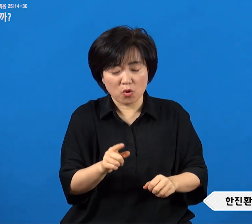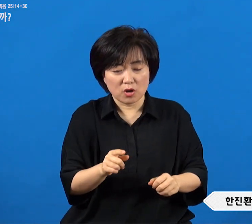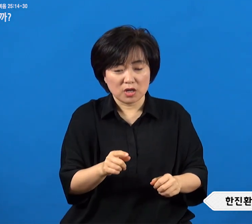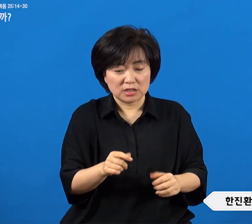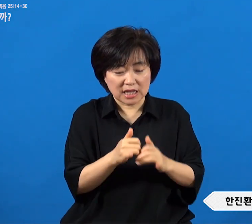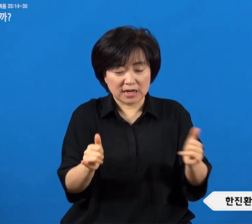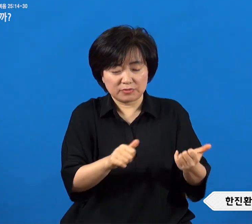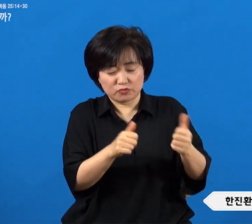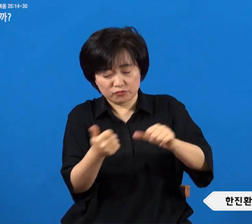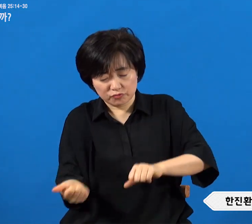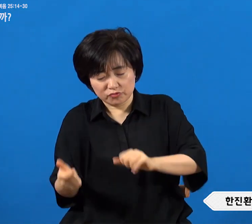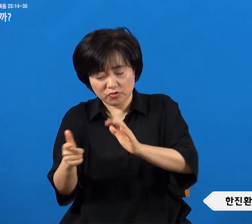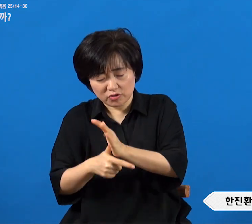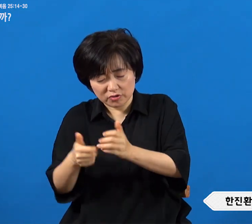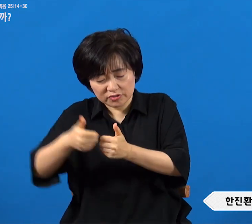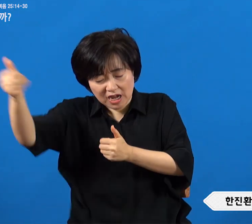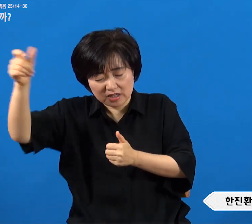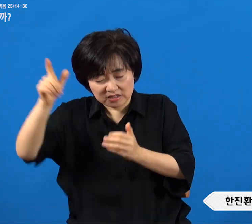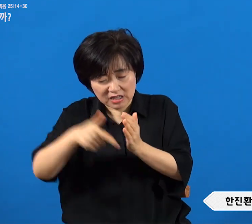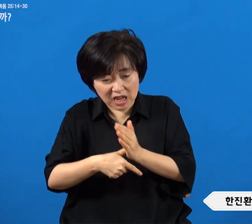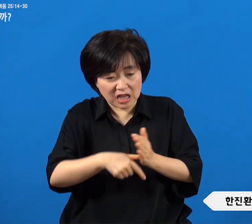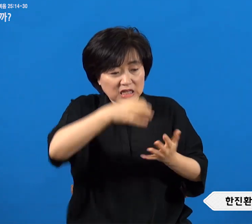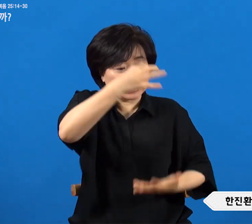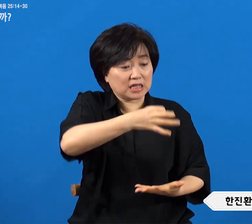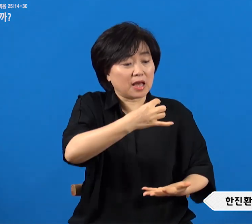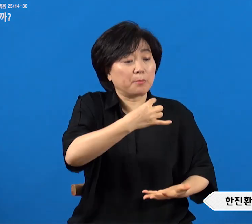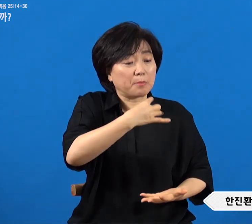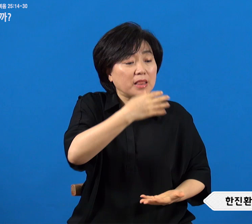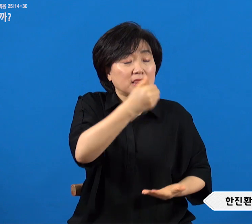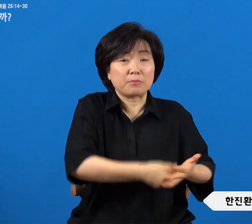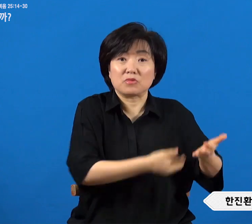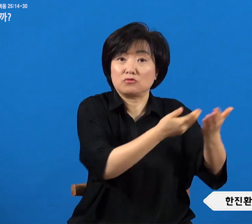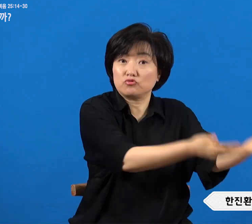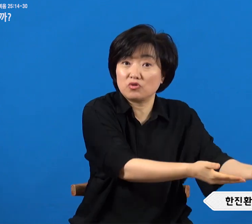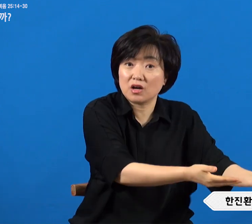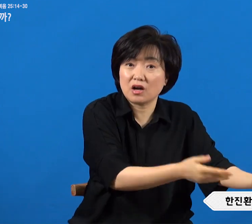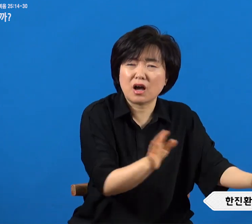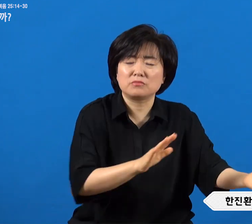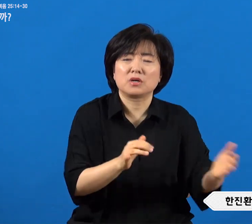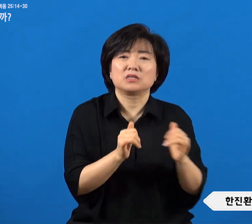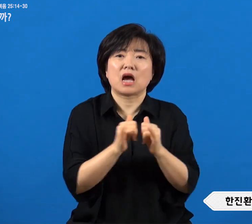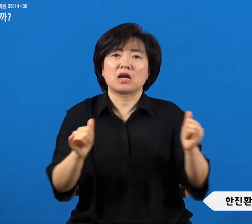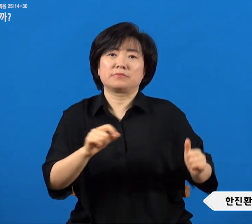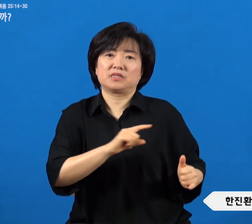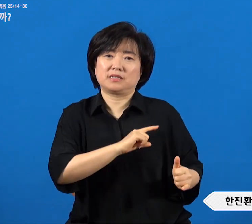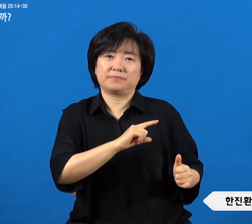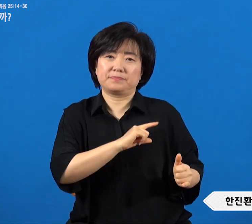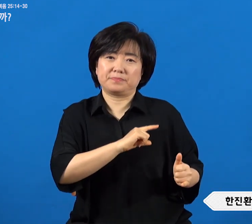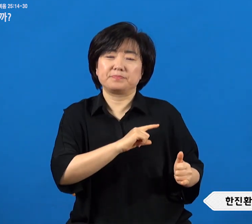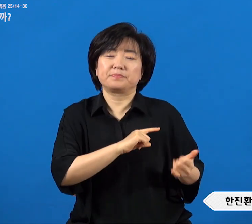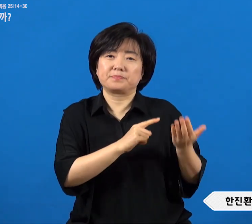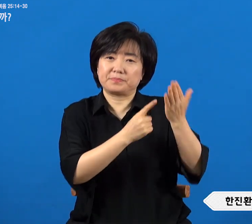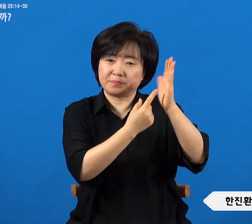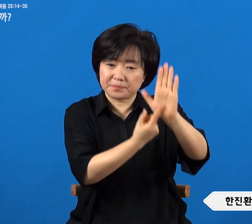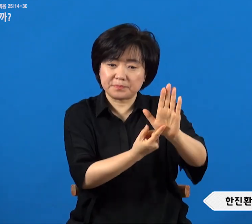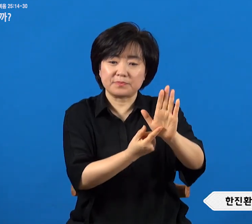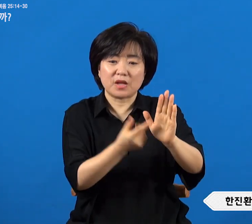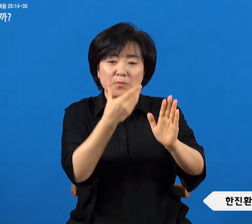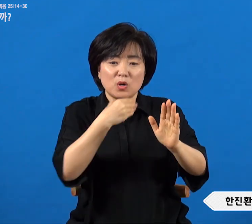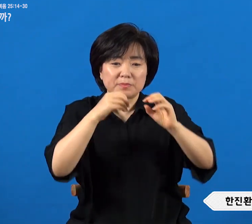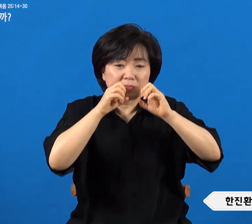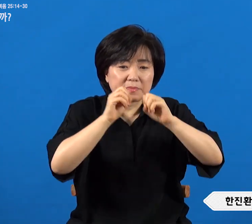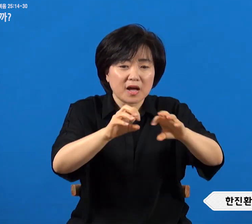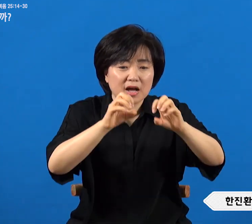사람을 남겨야 됩니다. 그래서 그 사람으로 말미암아 하나님 나라가 계속 확장되어 갈